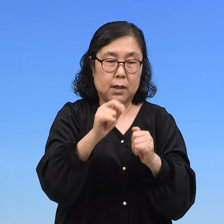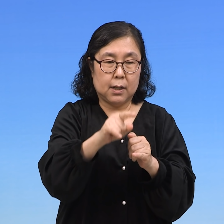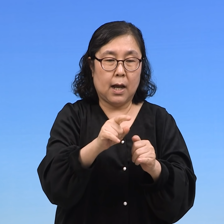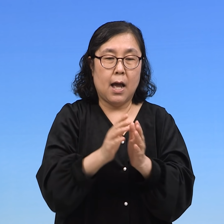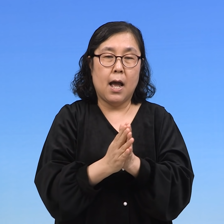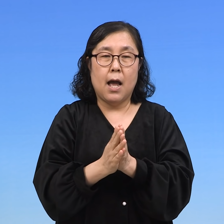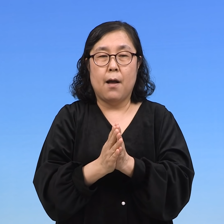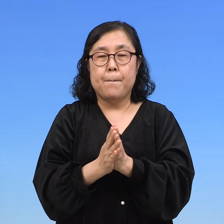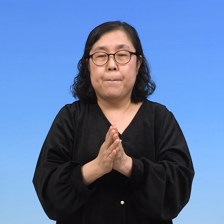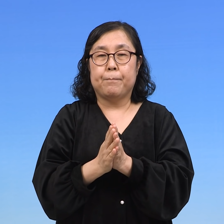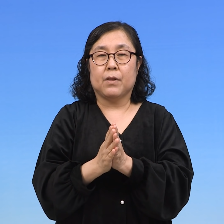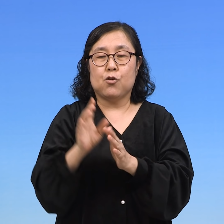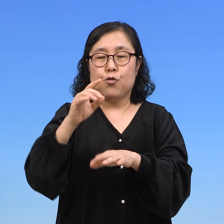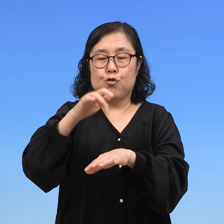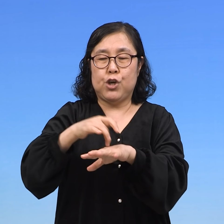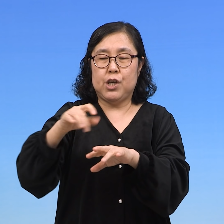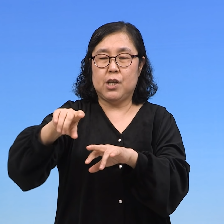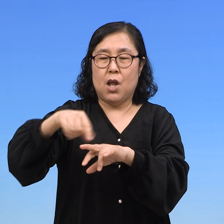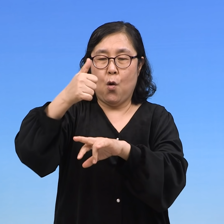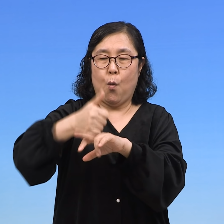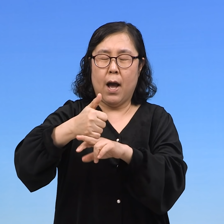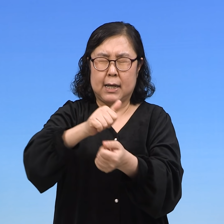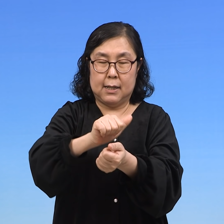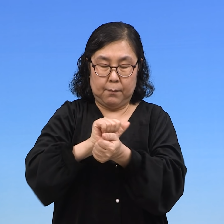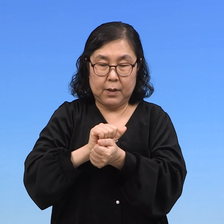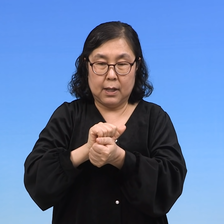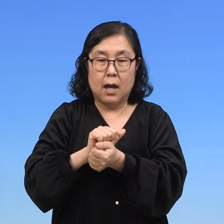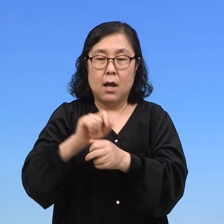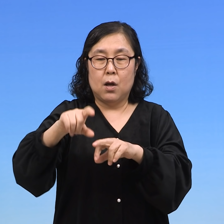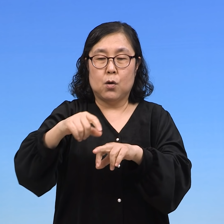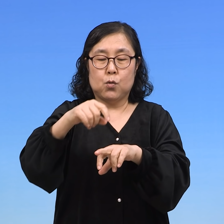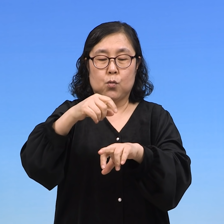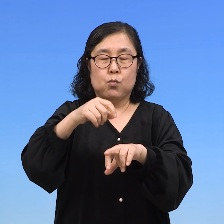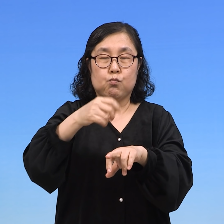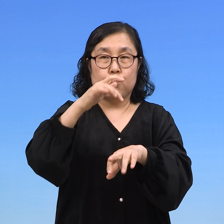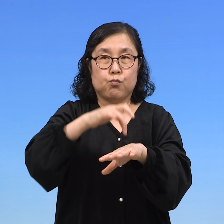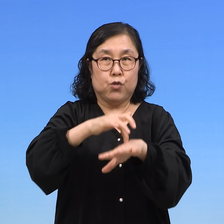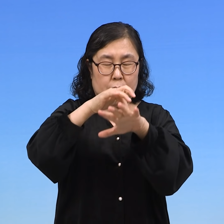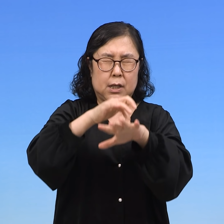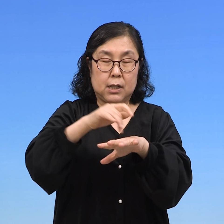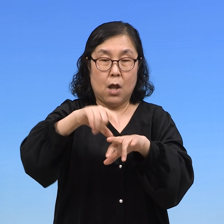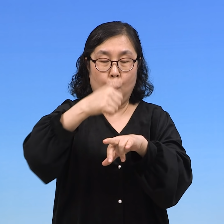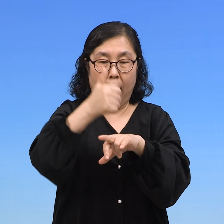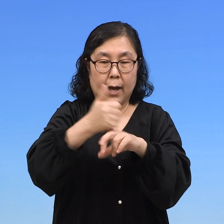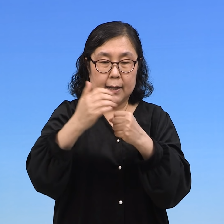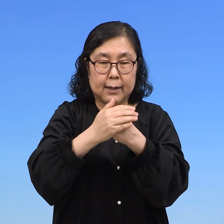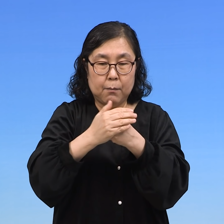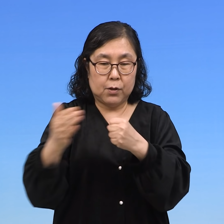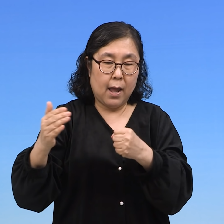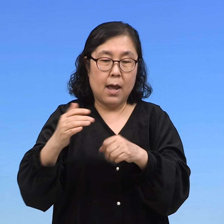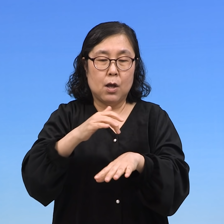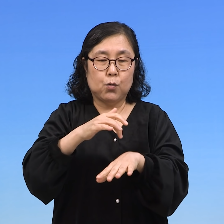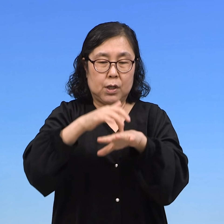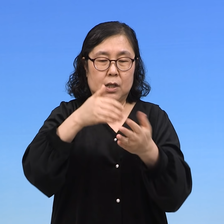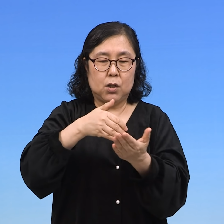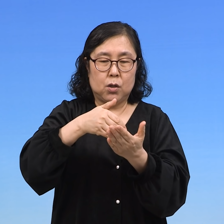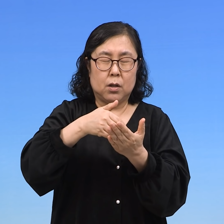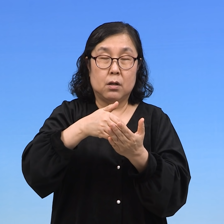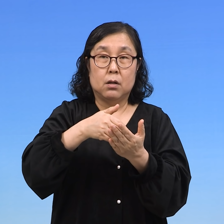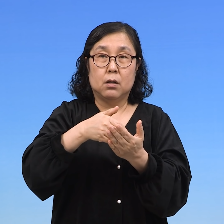그가 발새불이 짚혔다 하며 또 귀신의 왕을 힘입어 귀신을 쫓아낸다 하니 아니